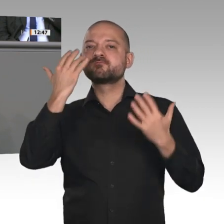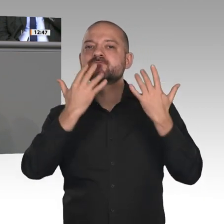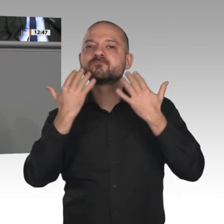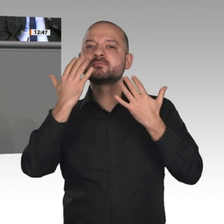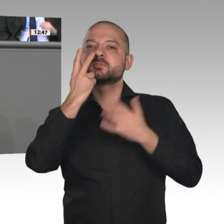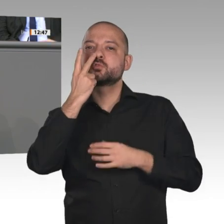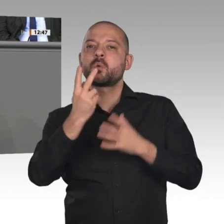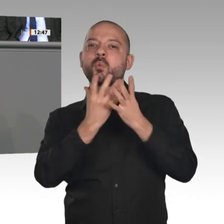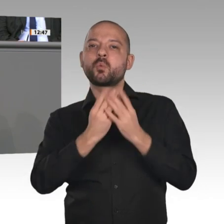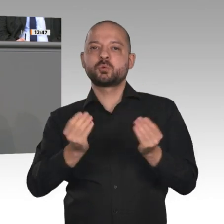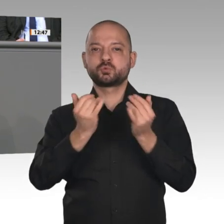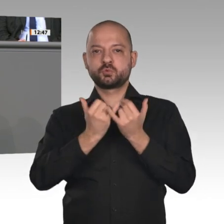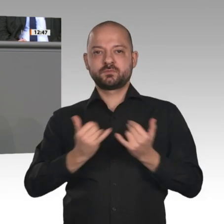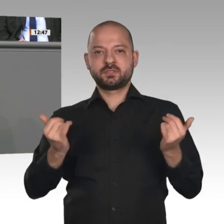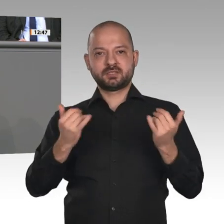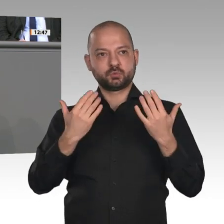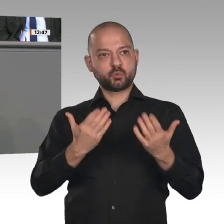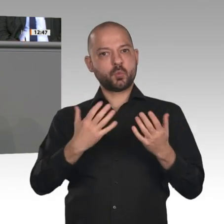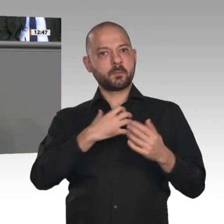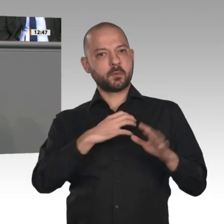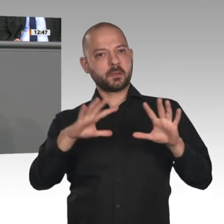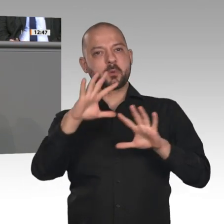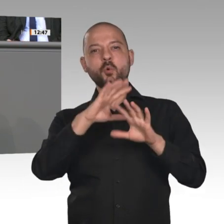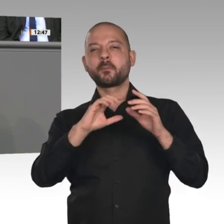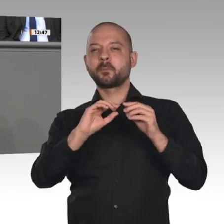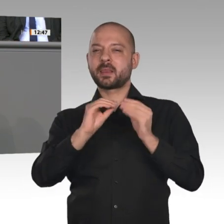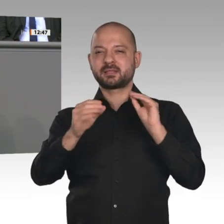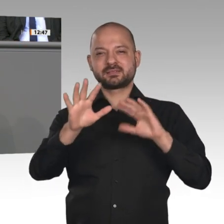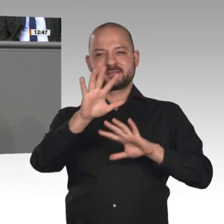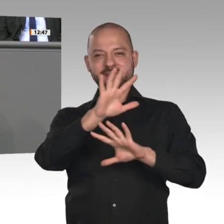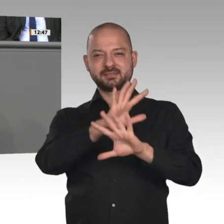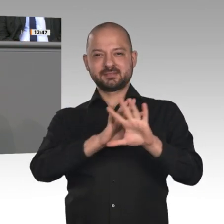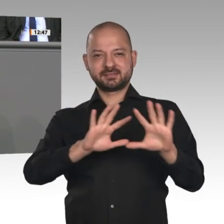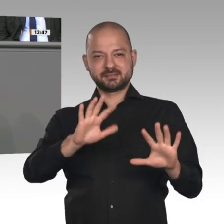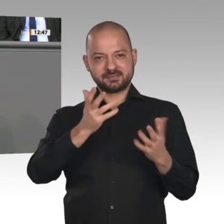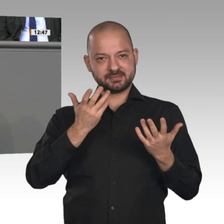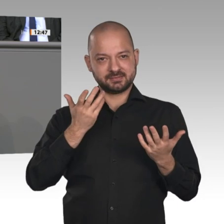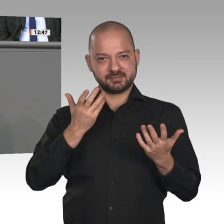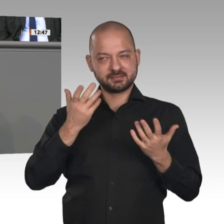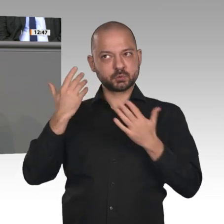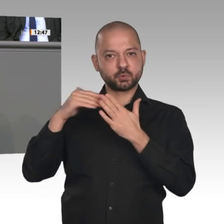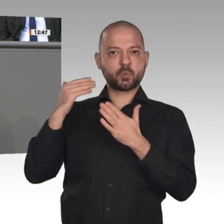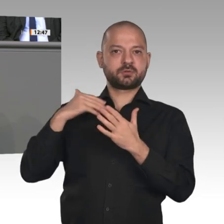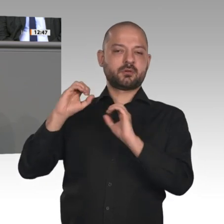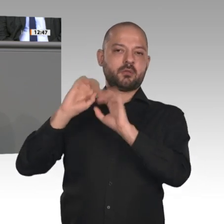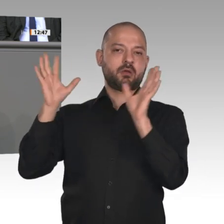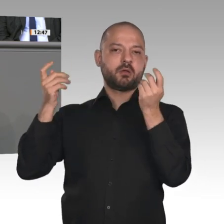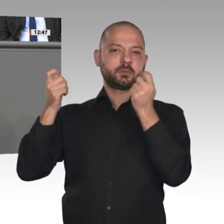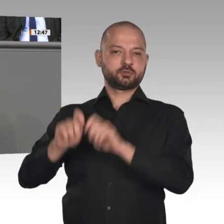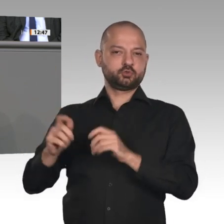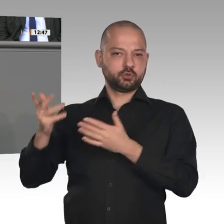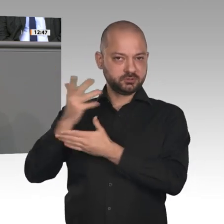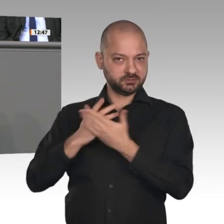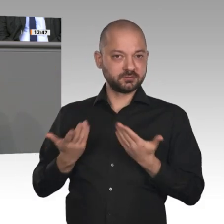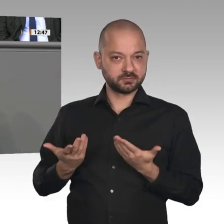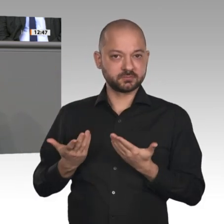dieser Problematik noch nicht abgeschlossen sind. Aus diesem Grunde ist der Antrag der FDP, die Bundesregierung zu einem